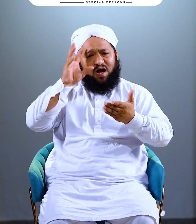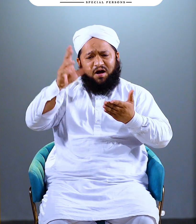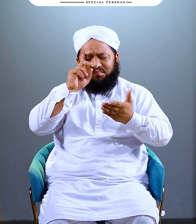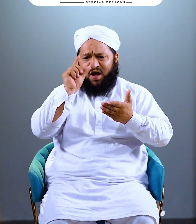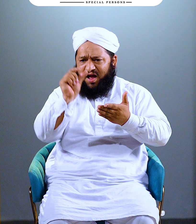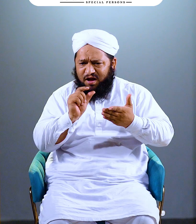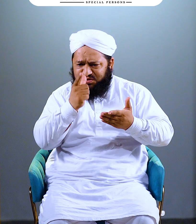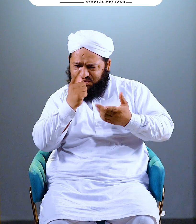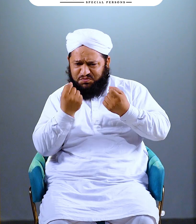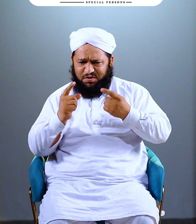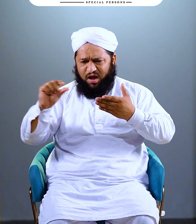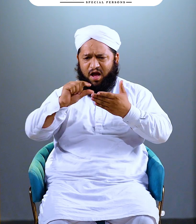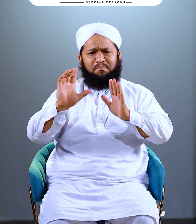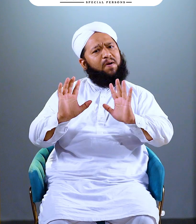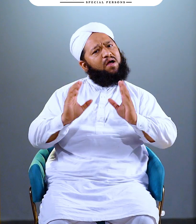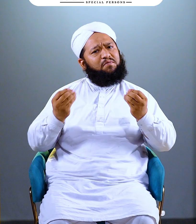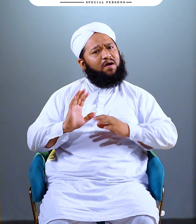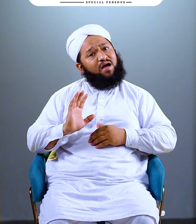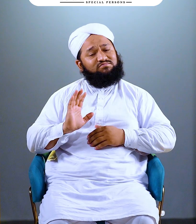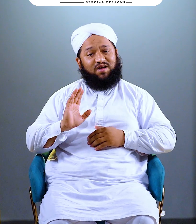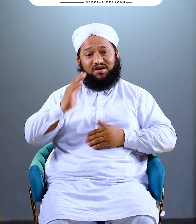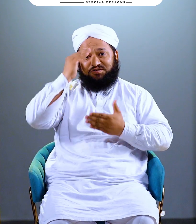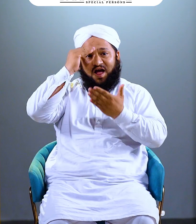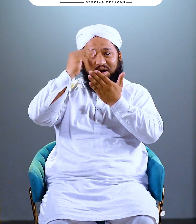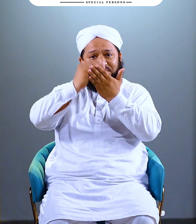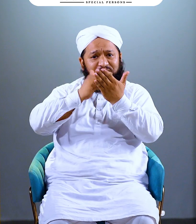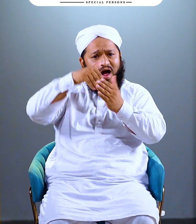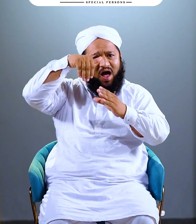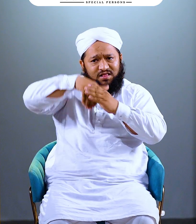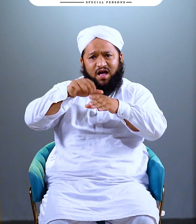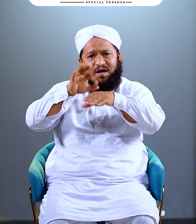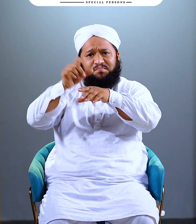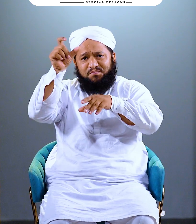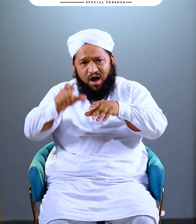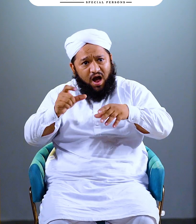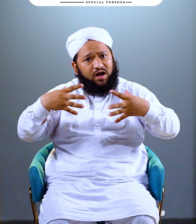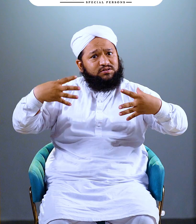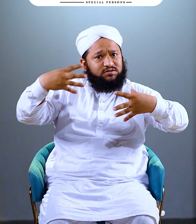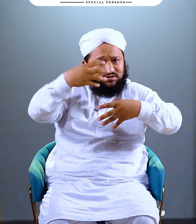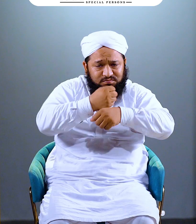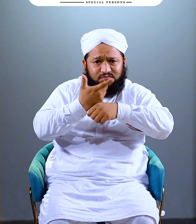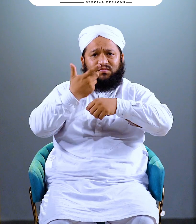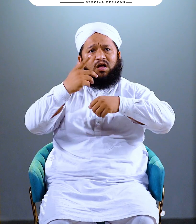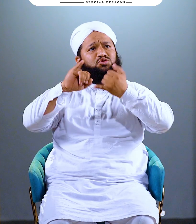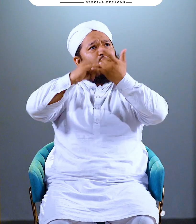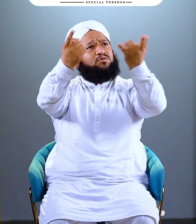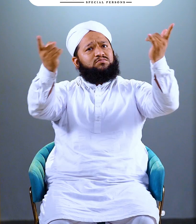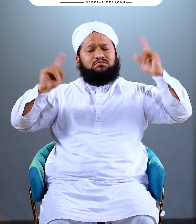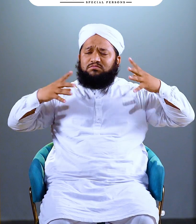سب محض لغت میں لکھے ہوئے الفاظ نہیں ہیں، بلکہ دین اسلام انفرادی، اجتماعی، معاشرتی لحاظ